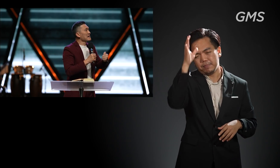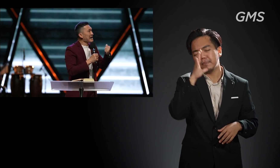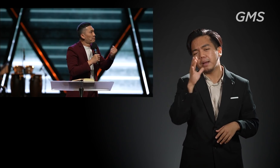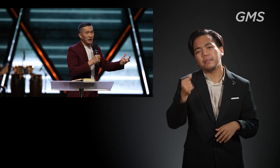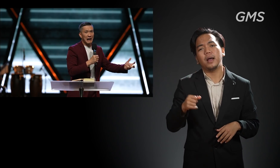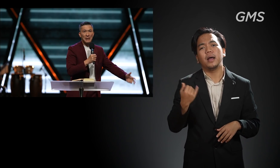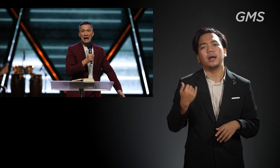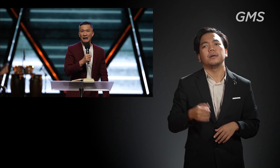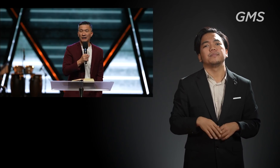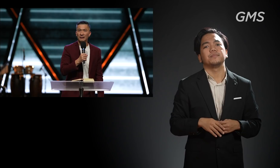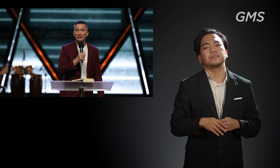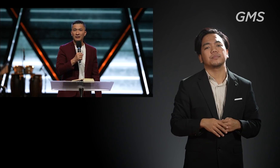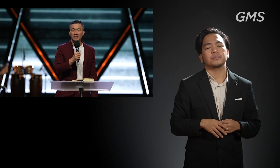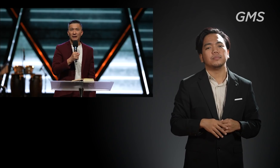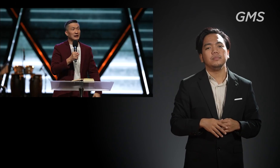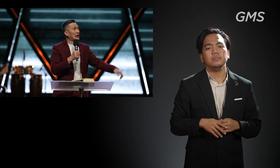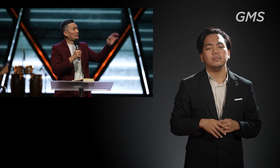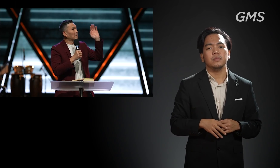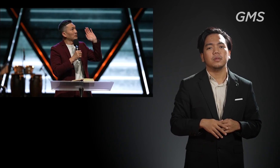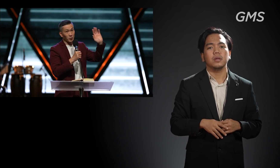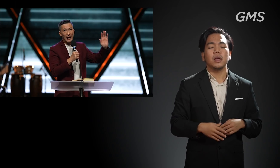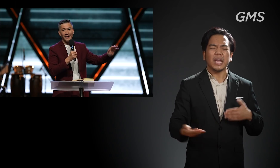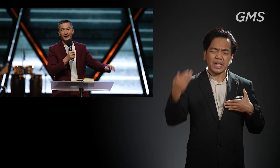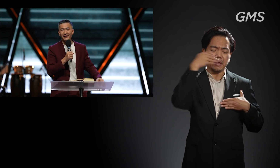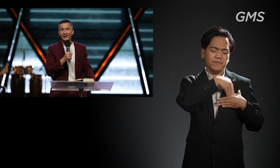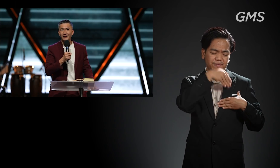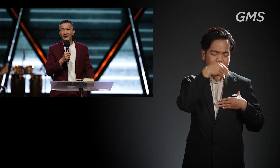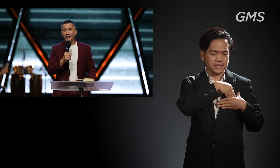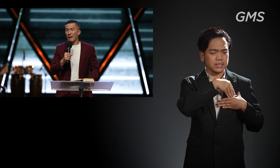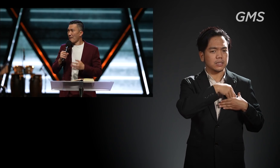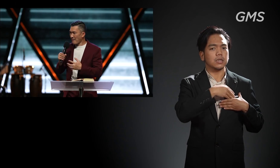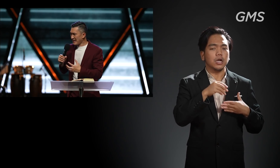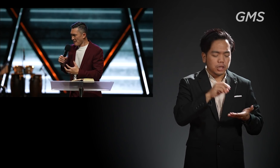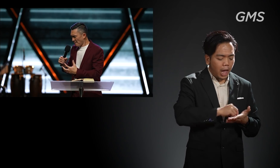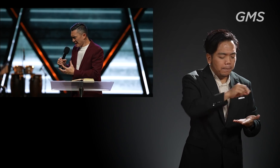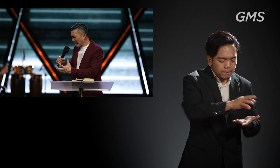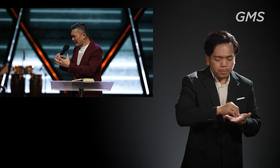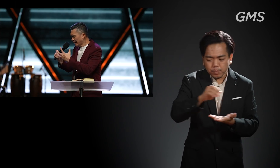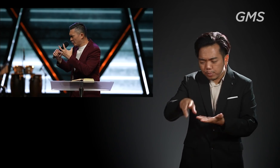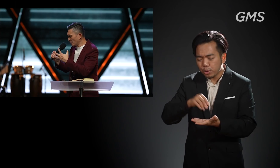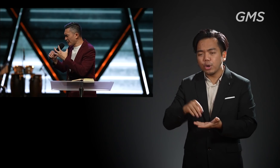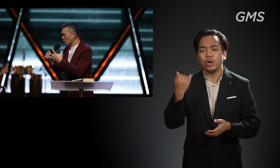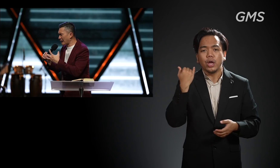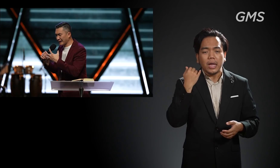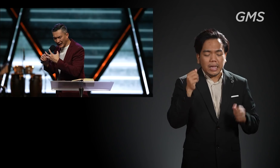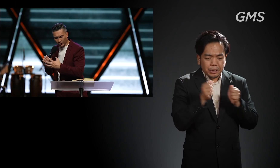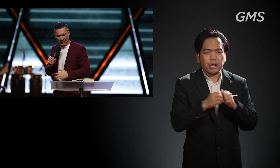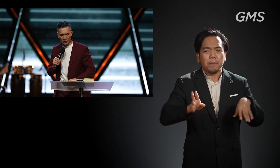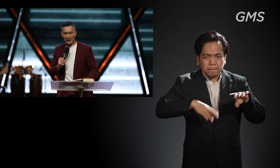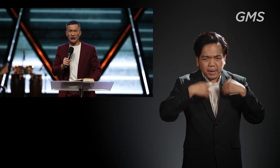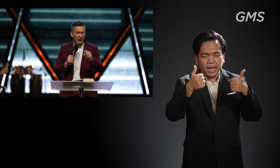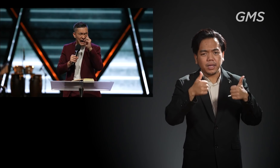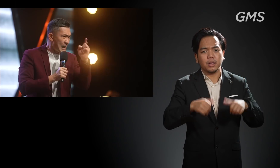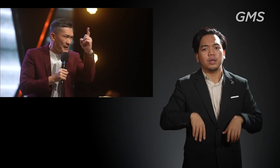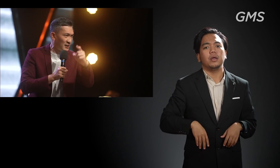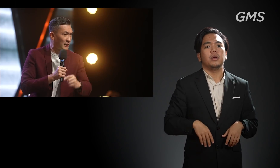investasi menabur dengan benar di dalam Tuhan. Papa mamanya memelihara hidup dan keluarga yang takut akan